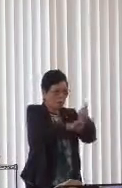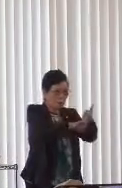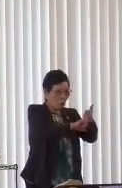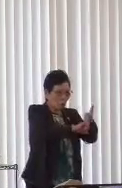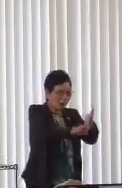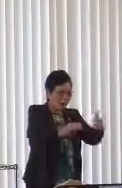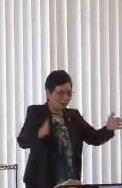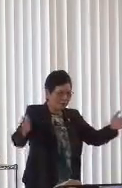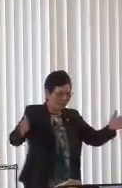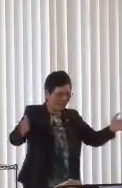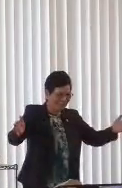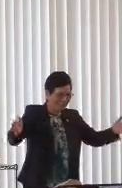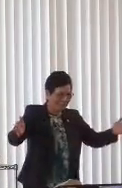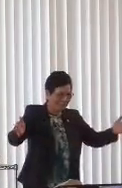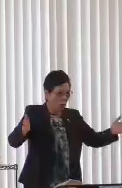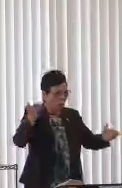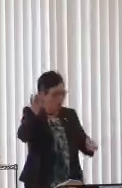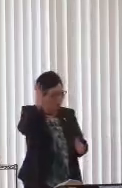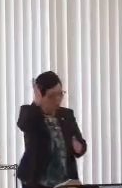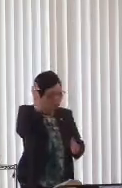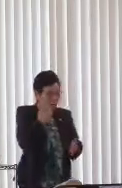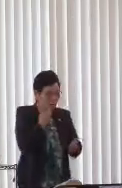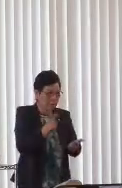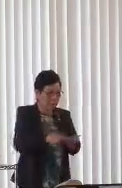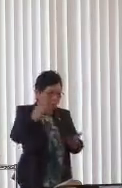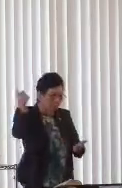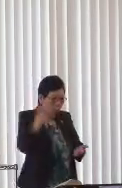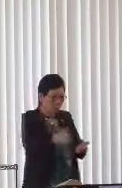来てくれないんですけどね、